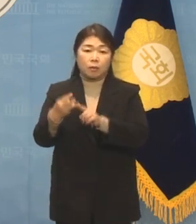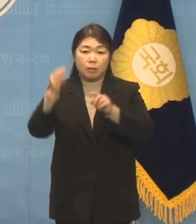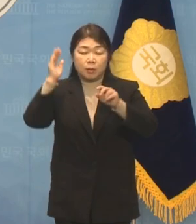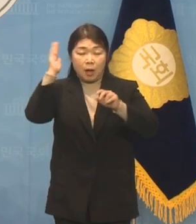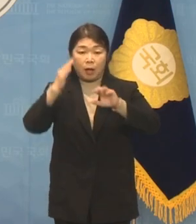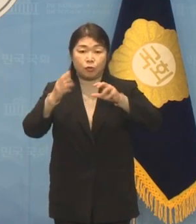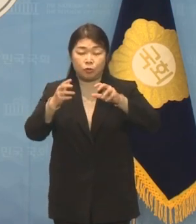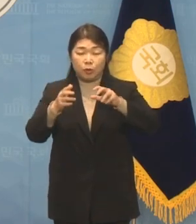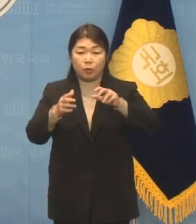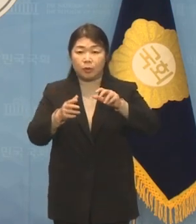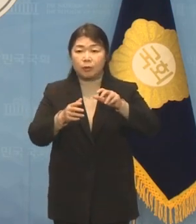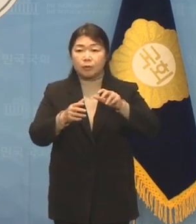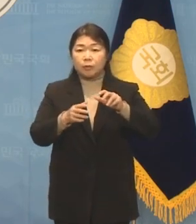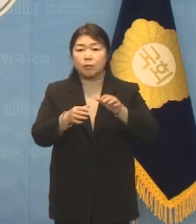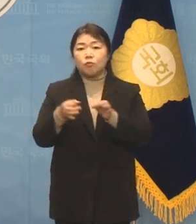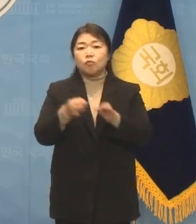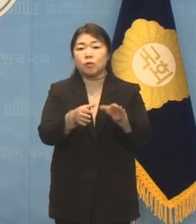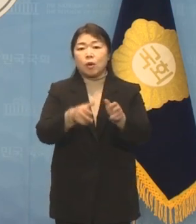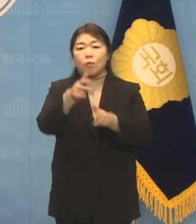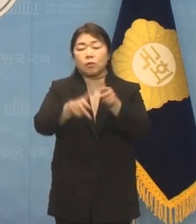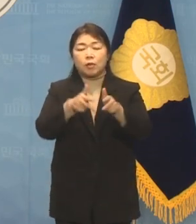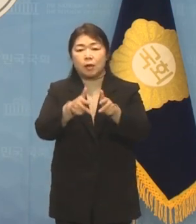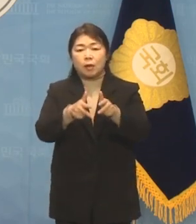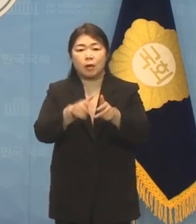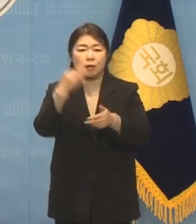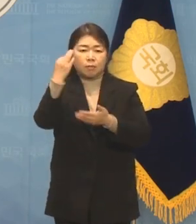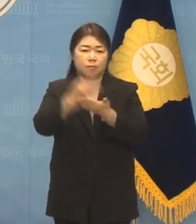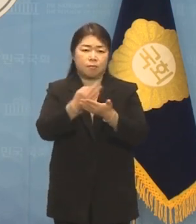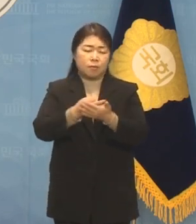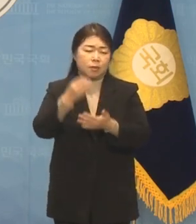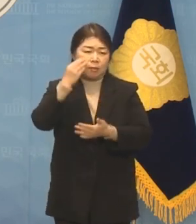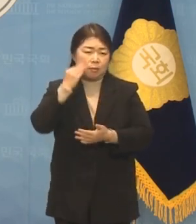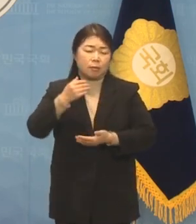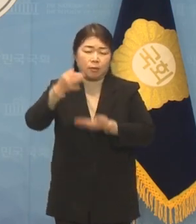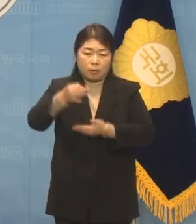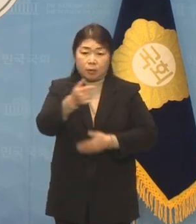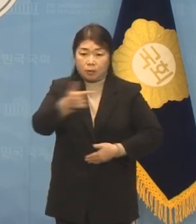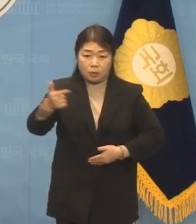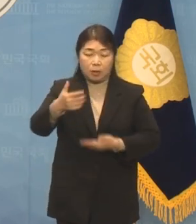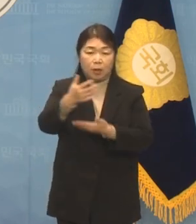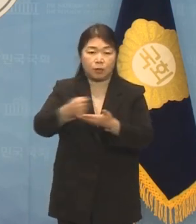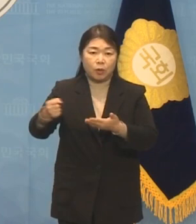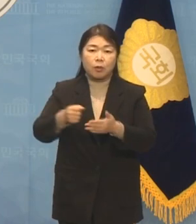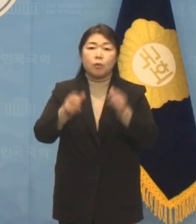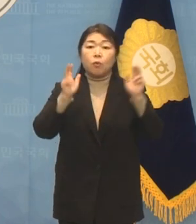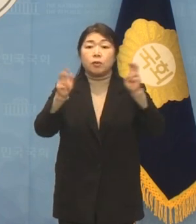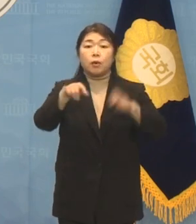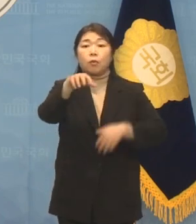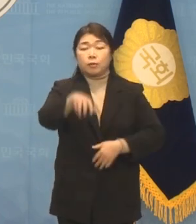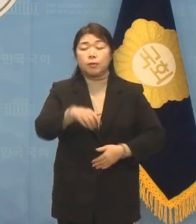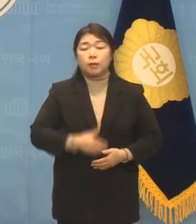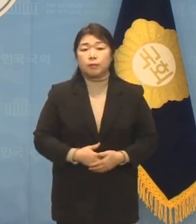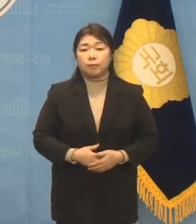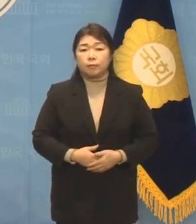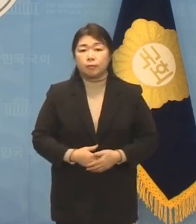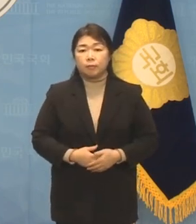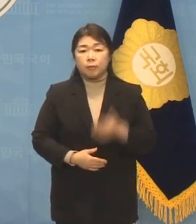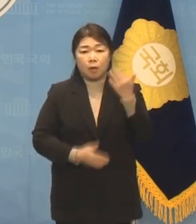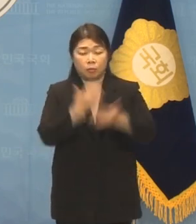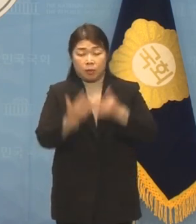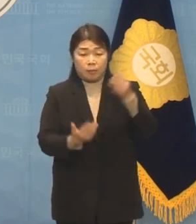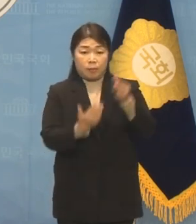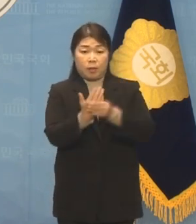혜택을 단물처럼 빨아먹으며 수많은 이득을 본 곳입니다. 공장의 불이 나